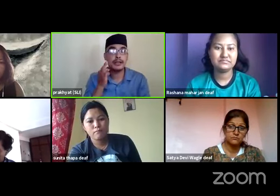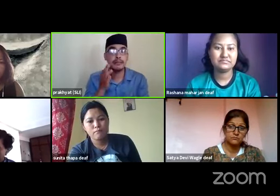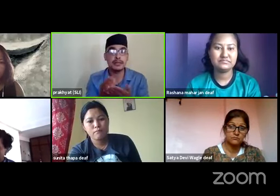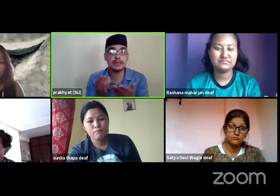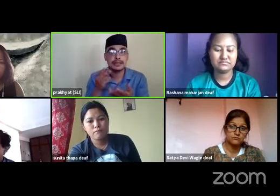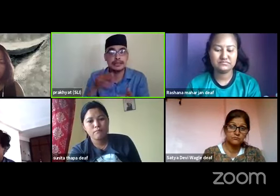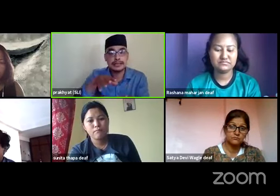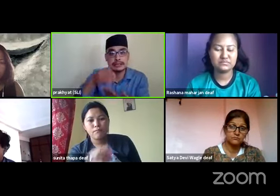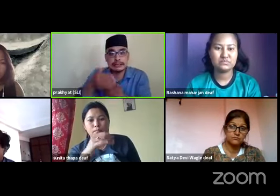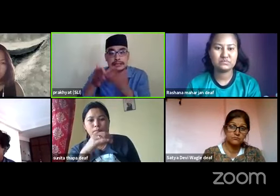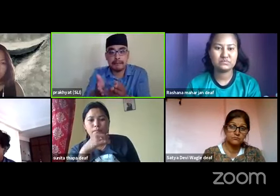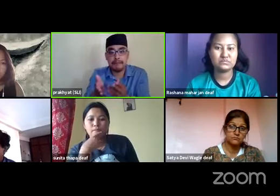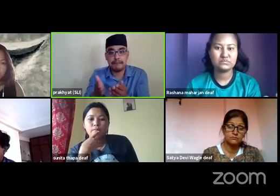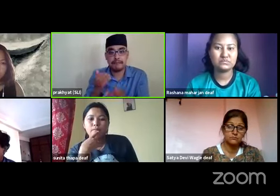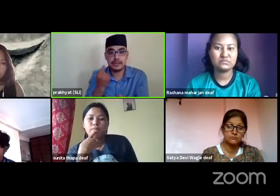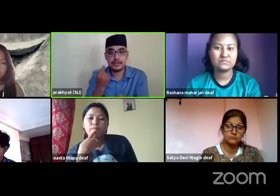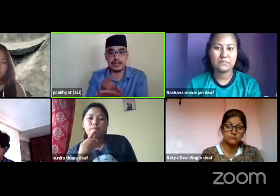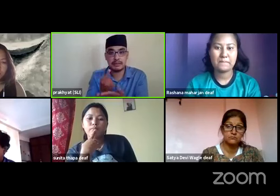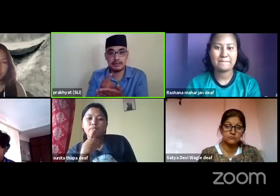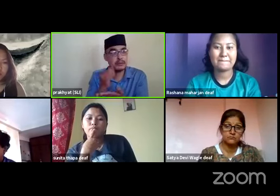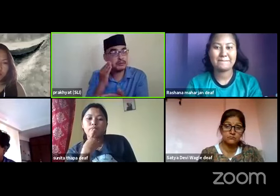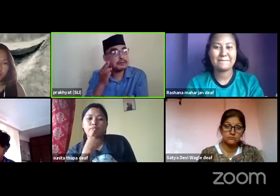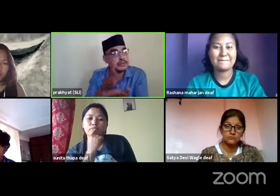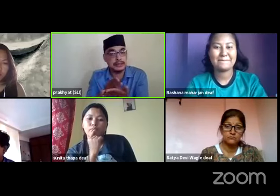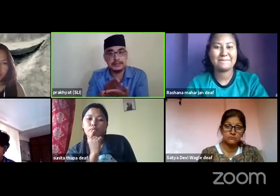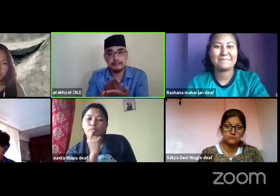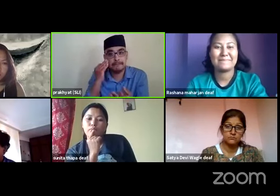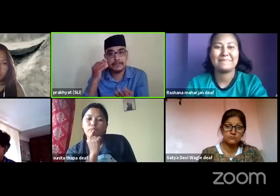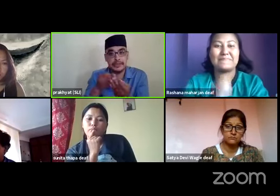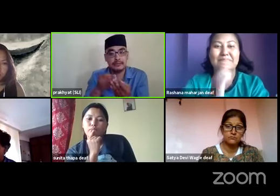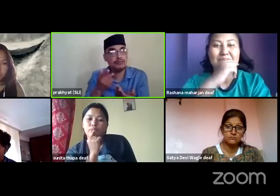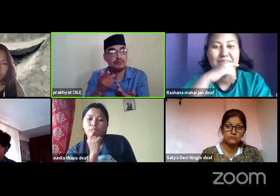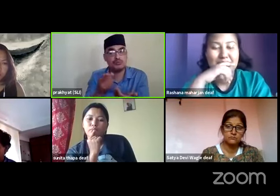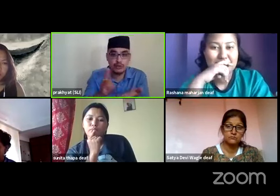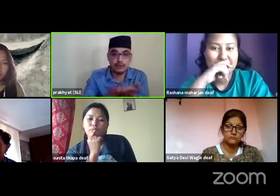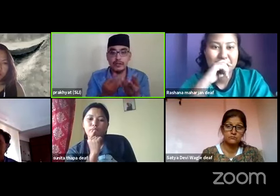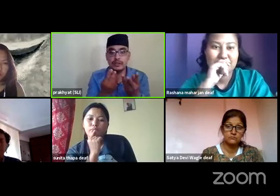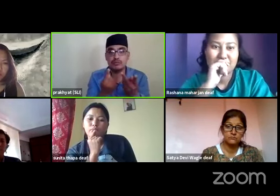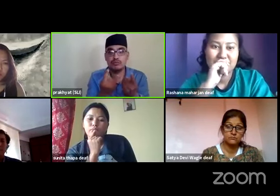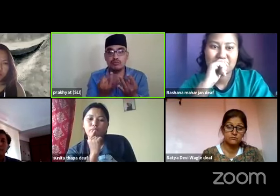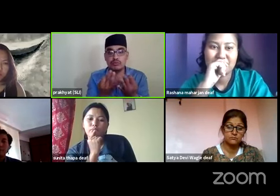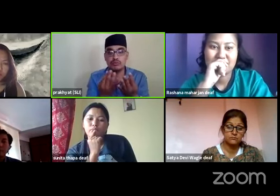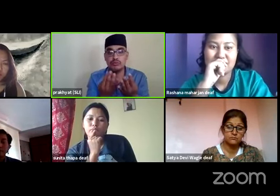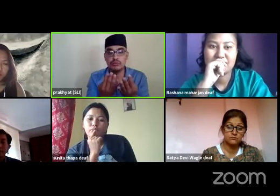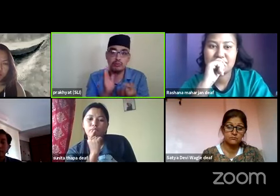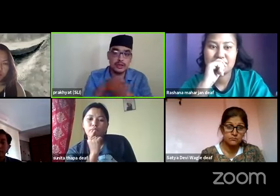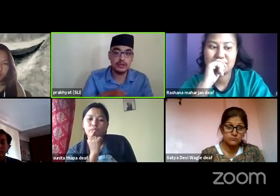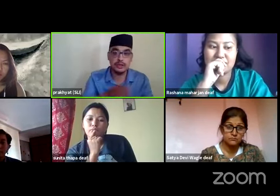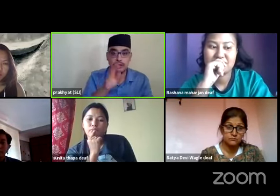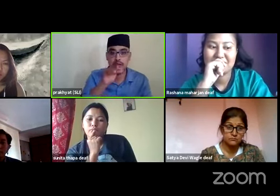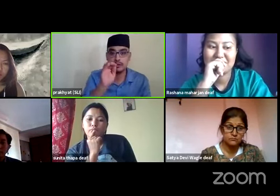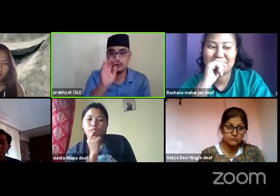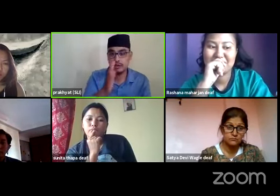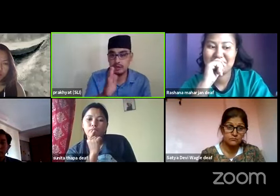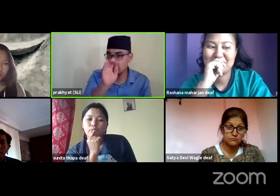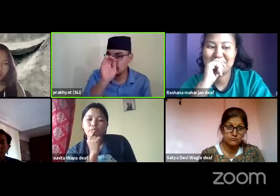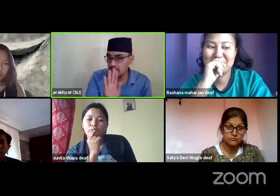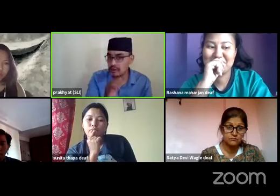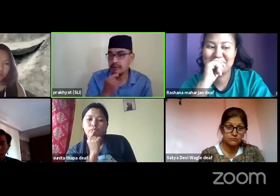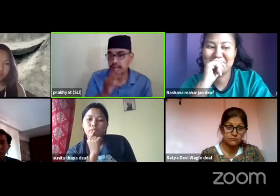अलिकति डाटाहरूले चाहिँ अब डाइभर्स ग्रुपको या अझ भनौँ यो वुमेनहरूको डाटाहरू चाहिँ कति आउन सक्यो या सकेन भन्ने एउटा